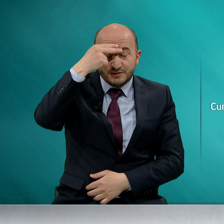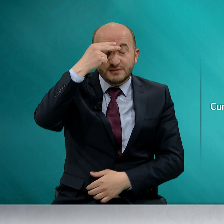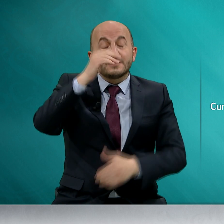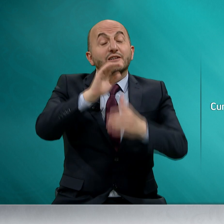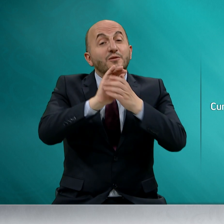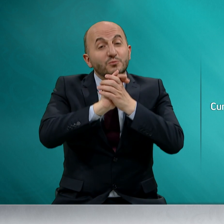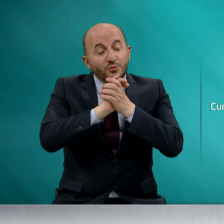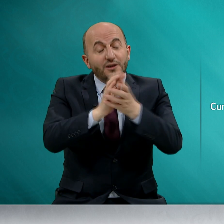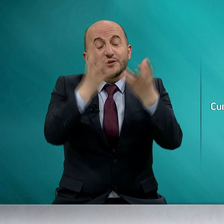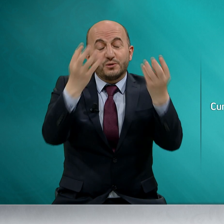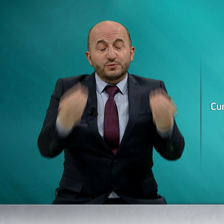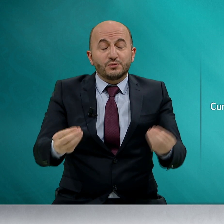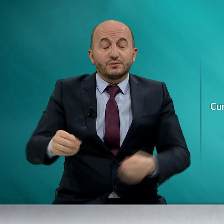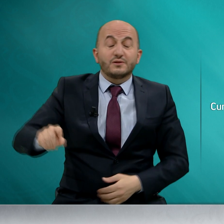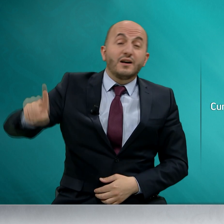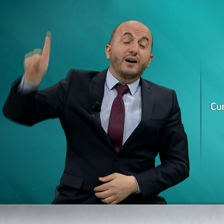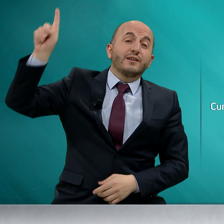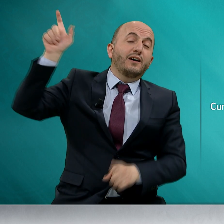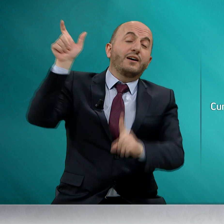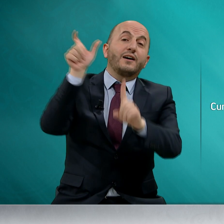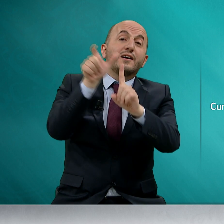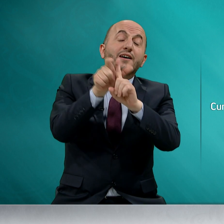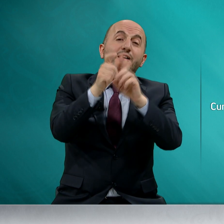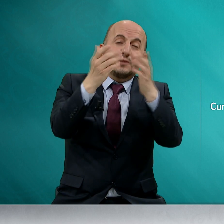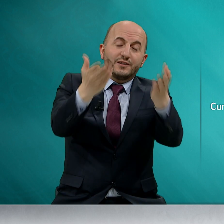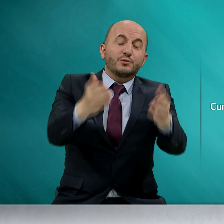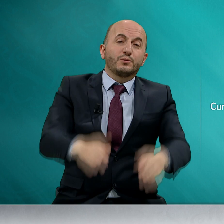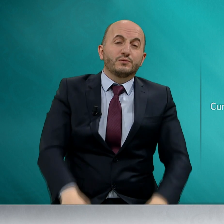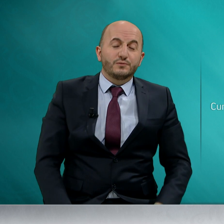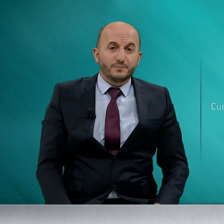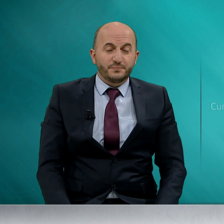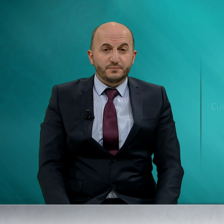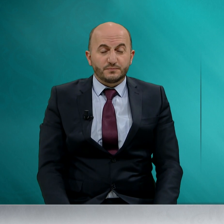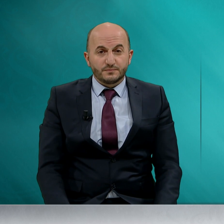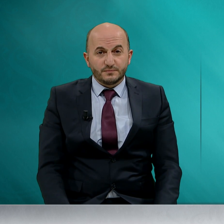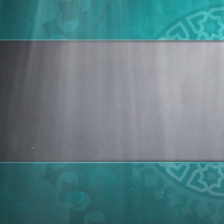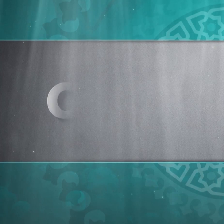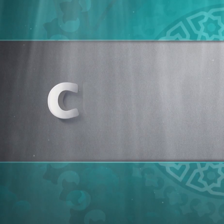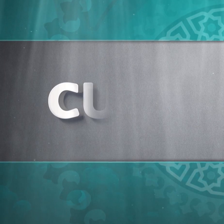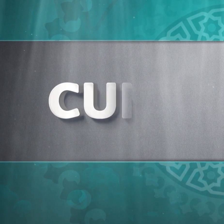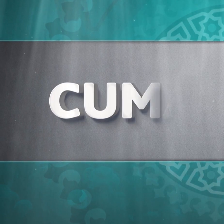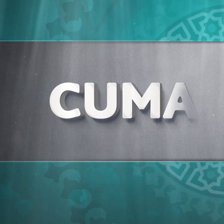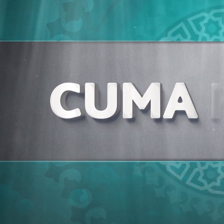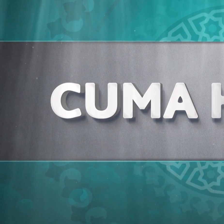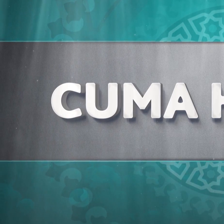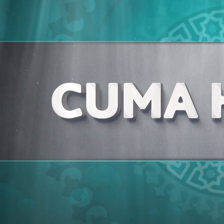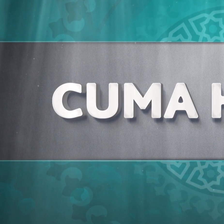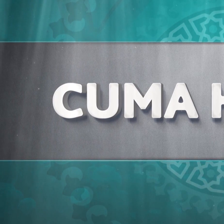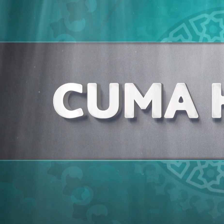Cumanız mübarek olsun. Allah'a emanet olun.